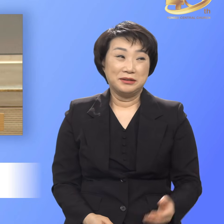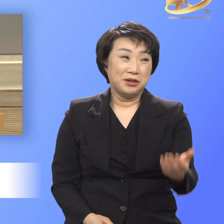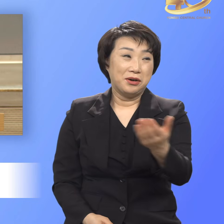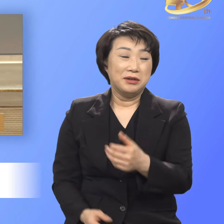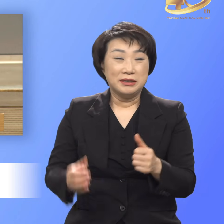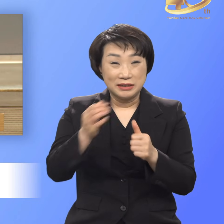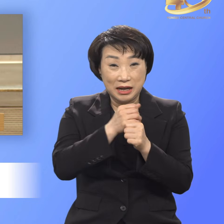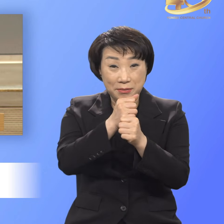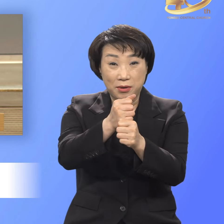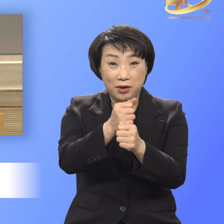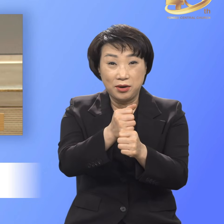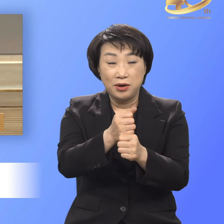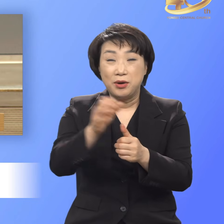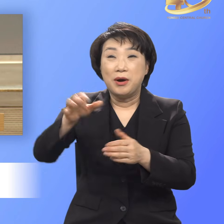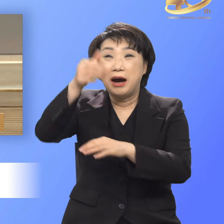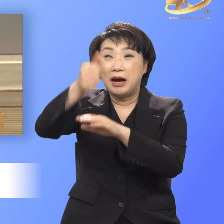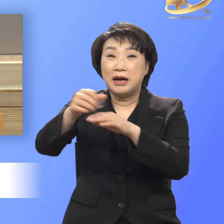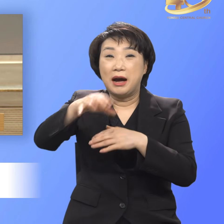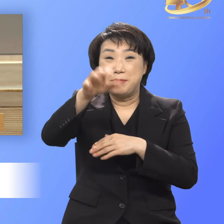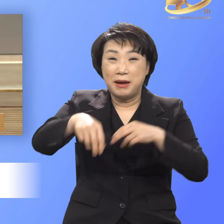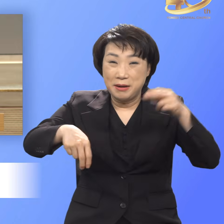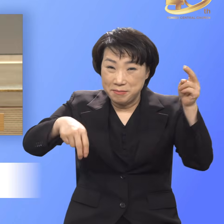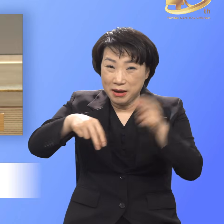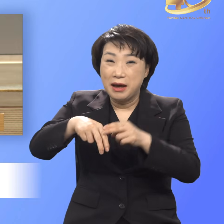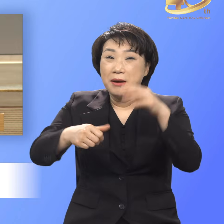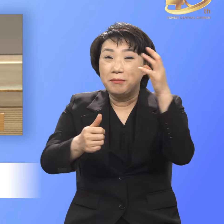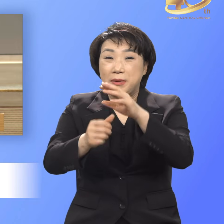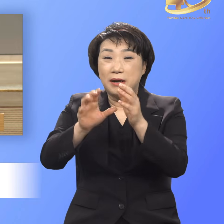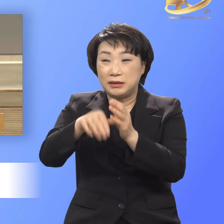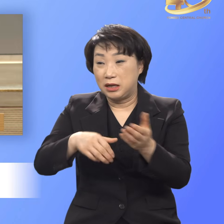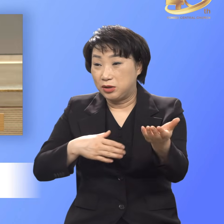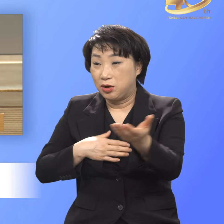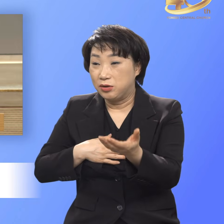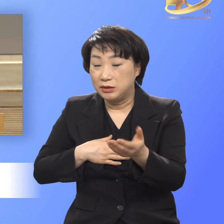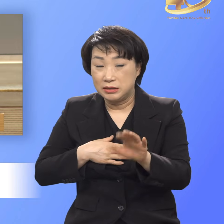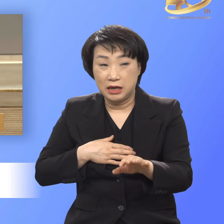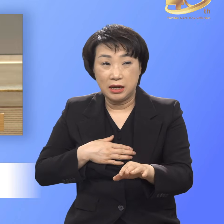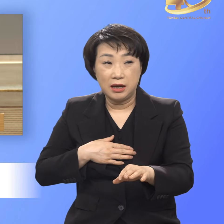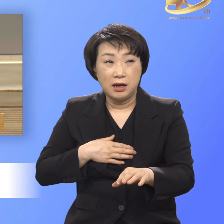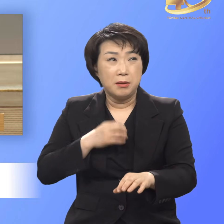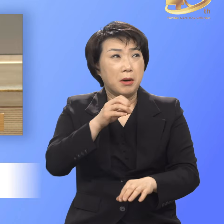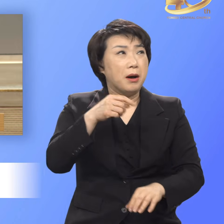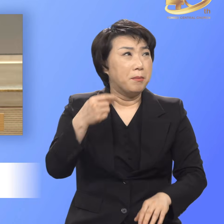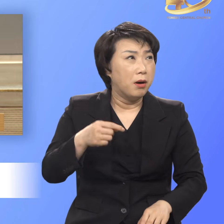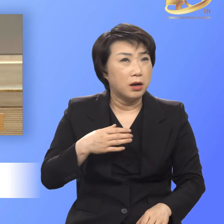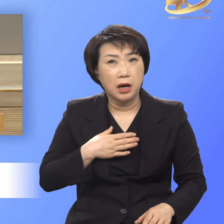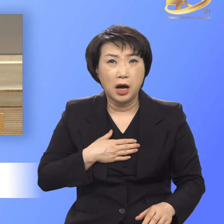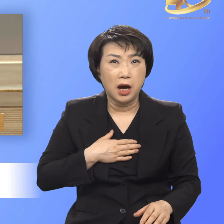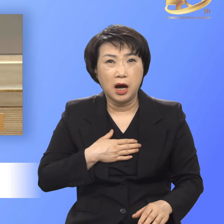너를 잡아다가 왕 앞에서 매질하고 핍박할 때 내가 무슨 말할 걸 생각을 일러줄